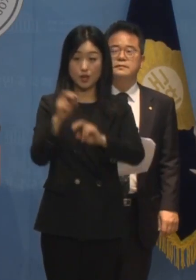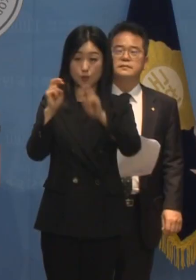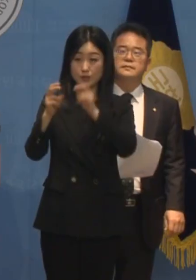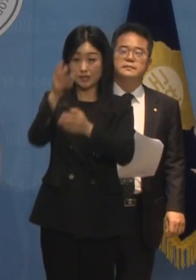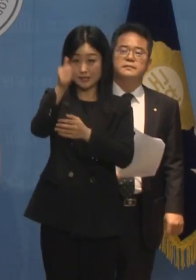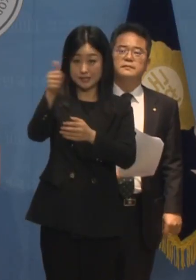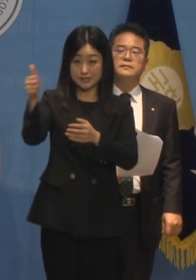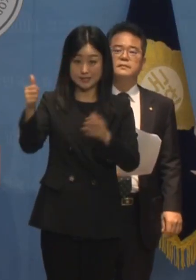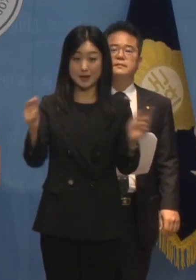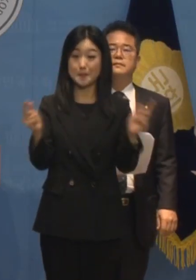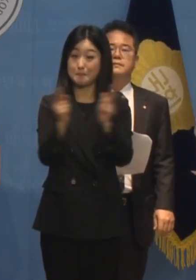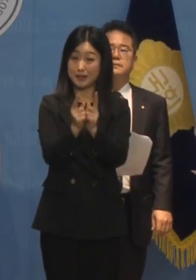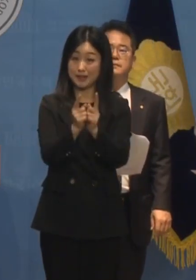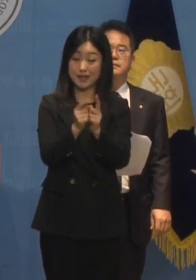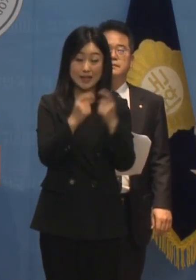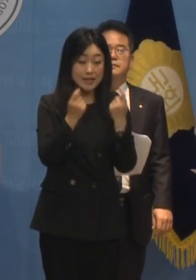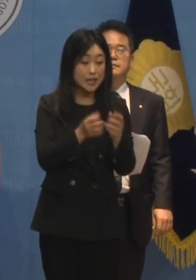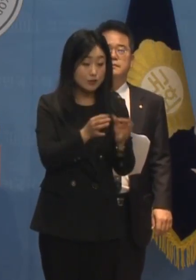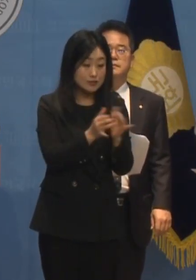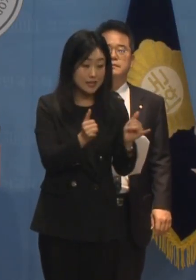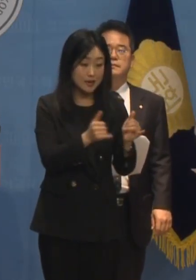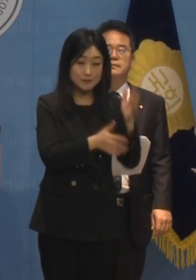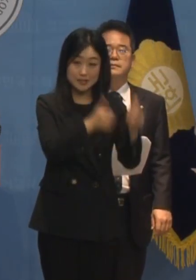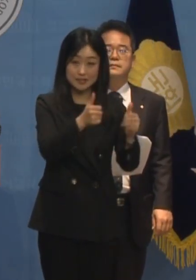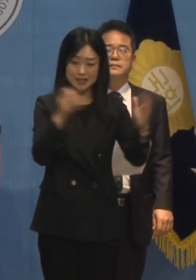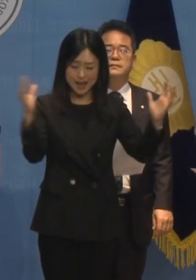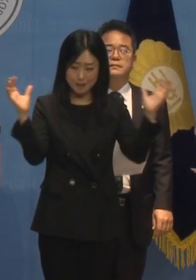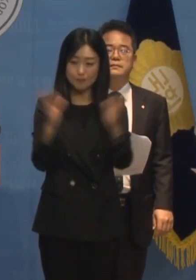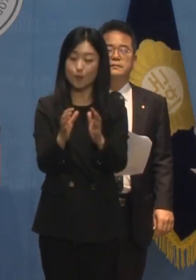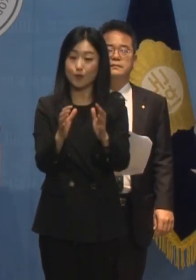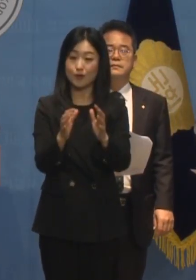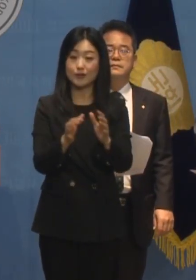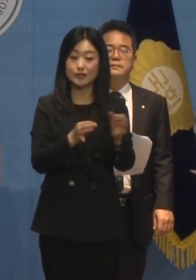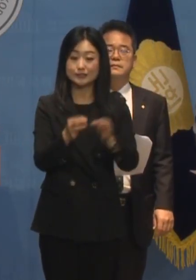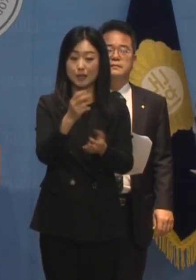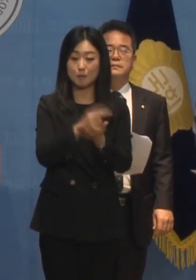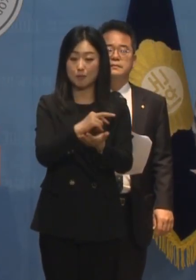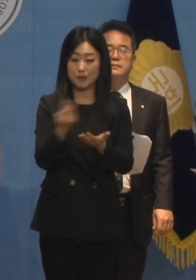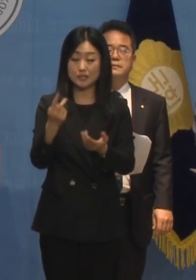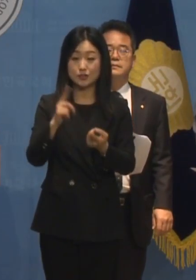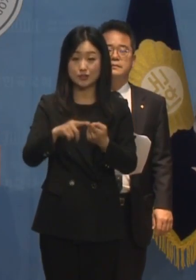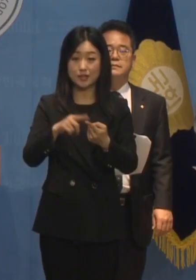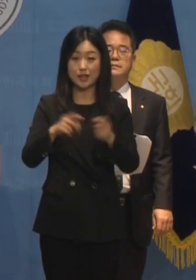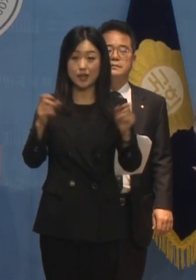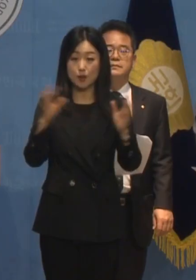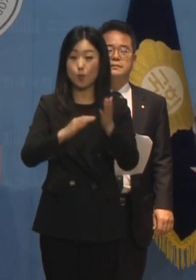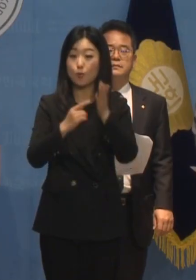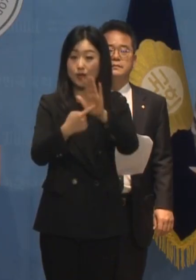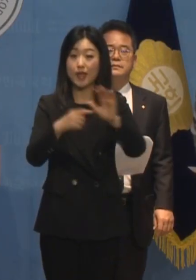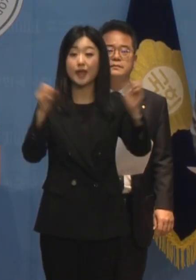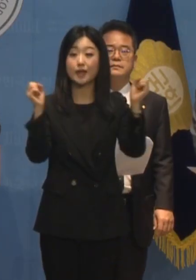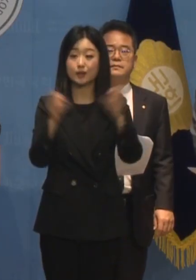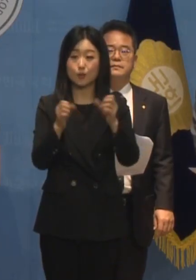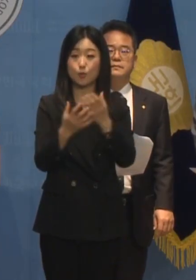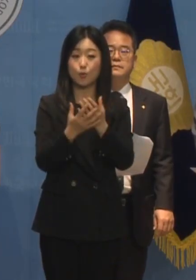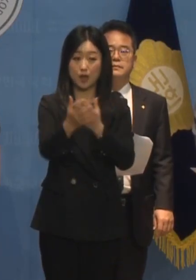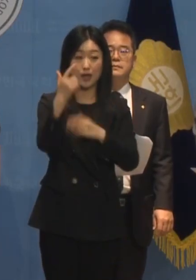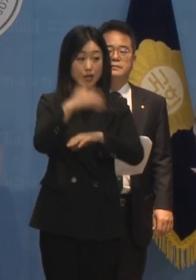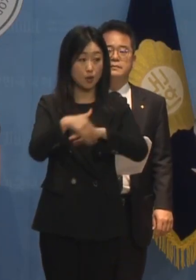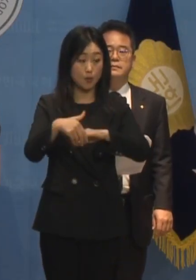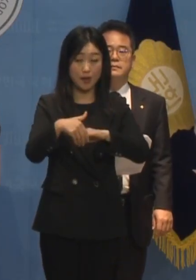대표들과 개미 투자자 대표들이 모여서 상법 개정의 필요성에 대해서 함께 논의하는 공개 토론을 진행할 예정입니다.